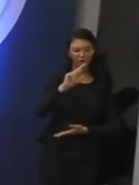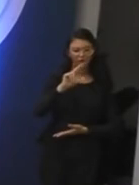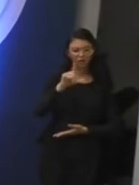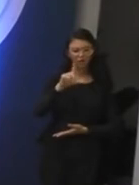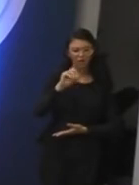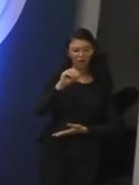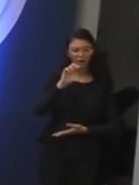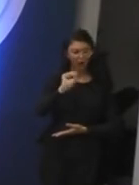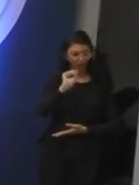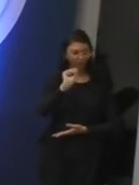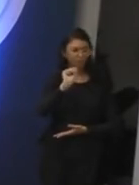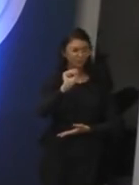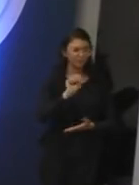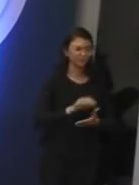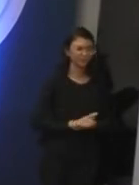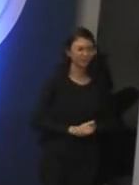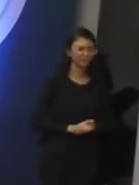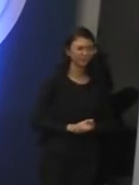Neto.